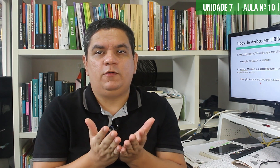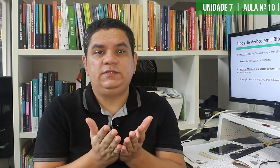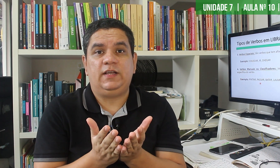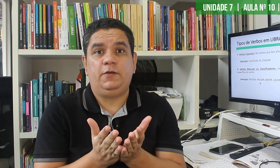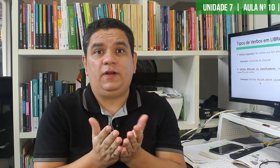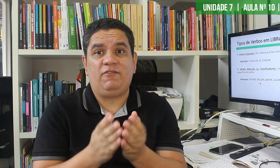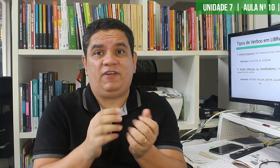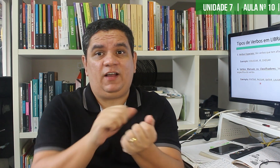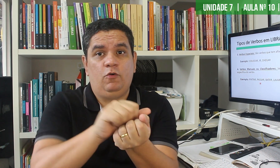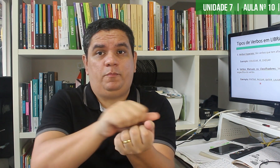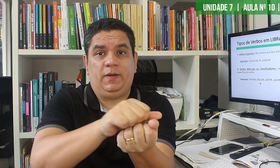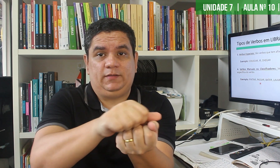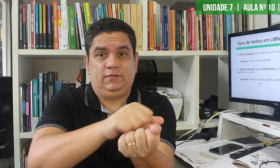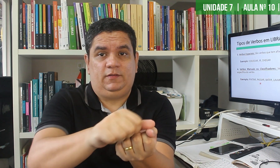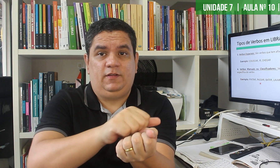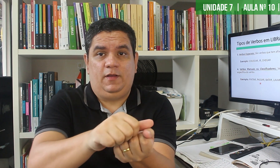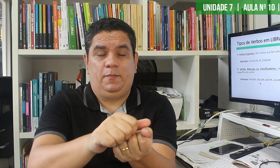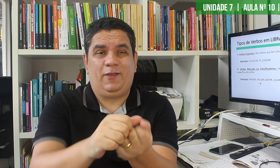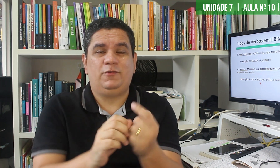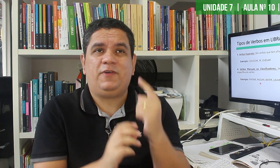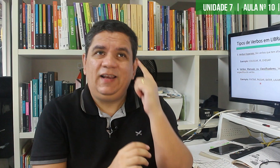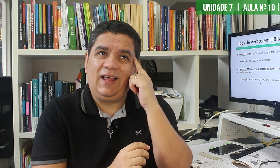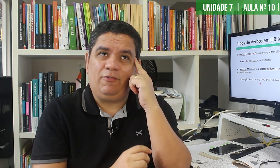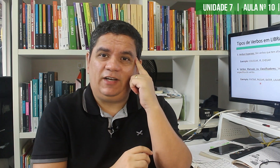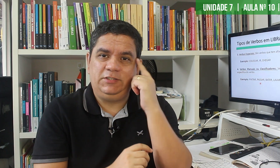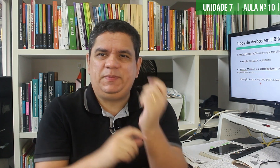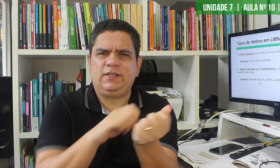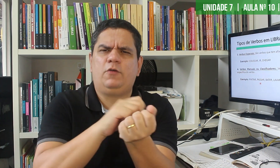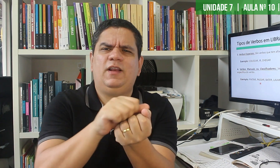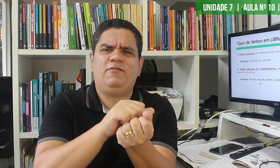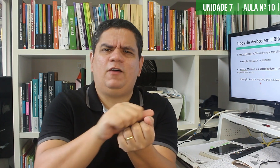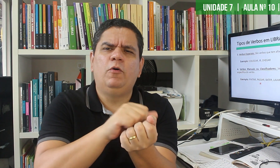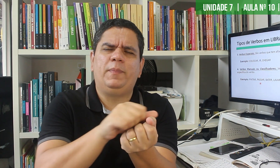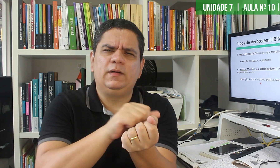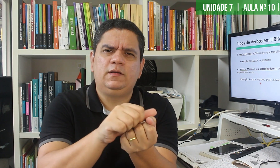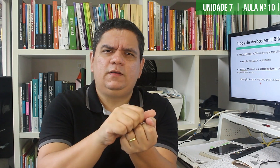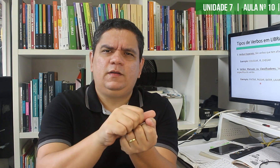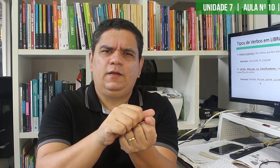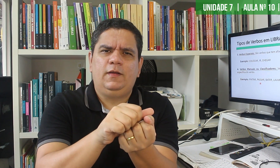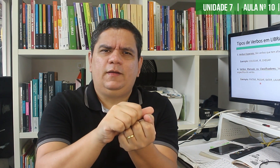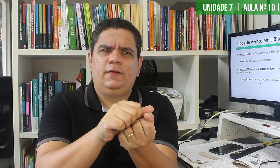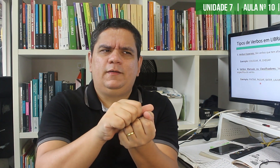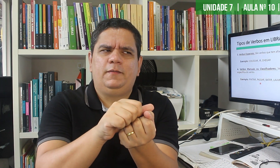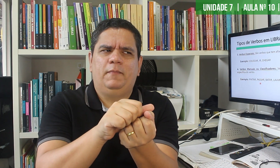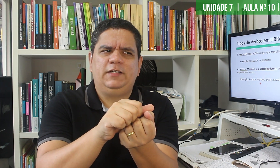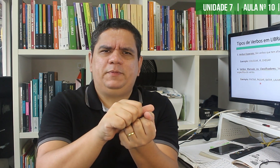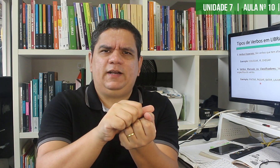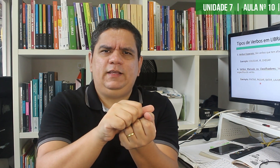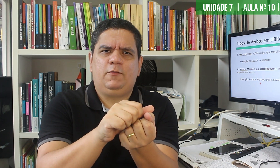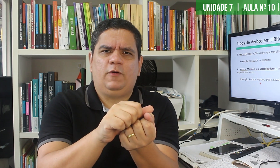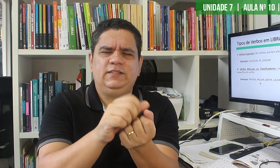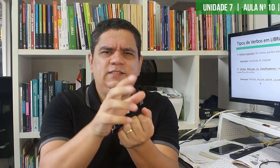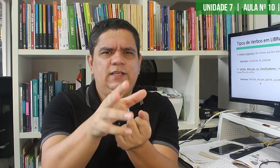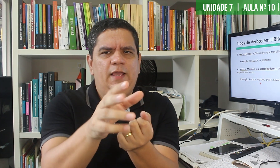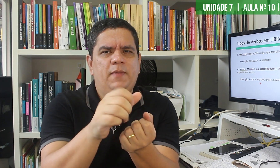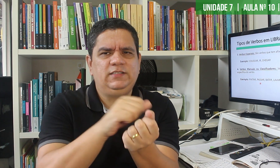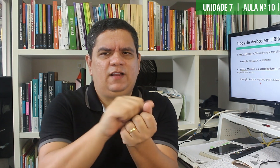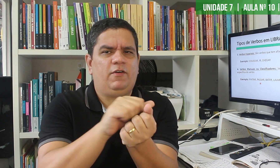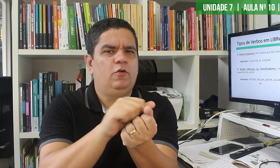coisa é eu lavar roupa. Porque quando fala em lavar, a gente pensa logo em lavar roupa. Mas espera aí, quase ninguém mais lava roupa